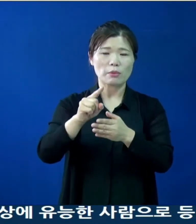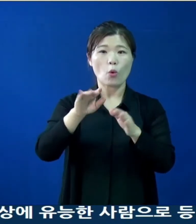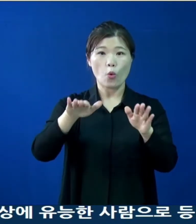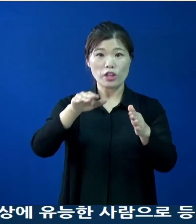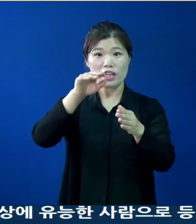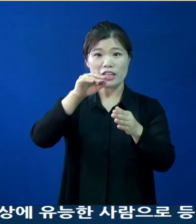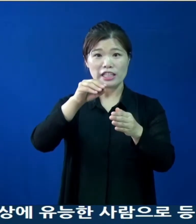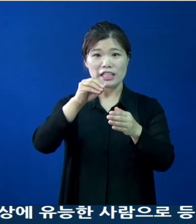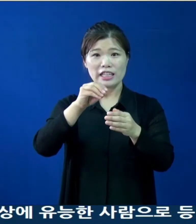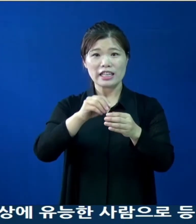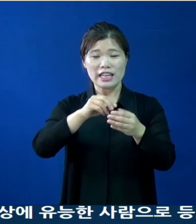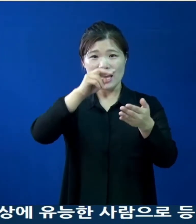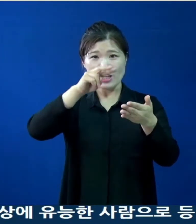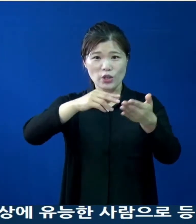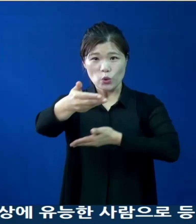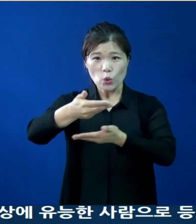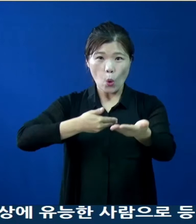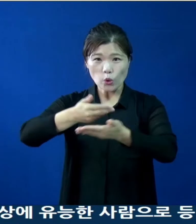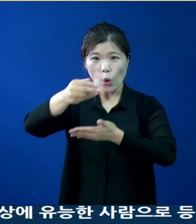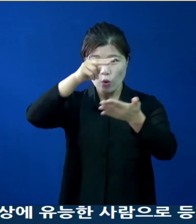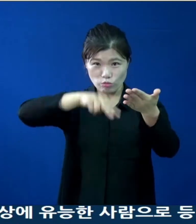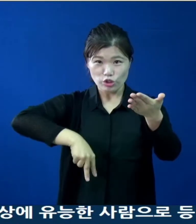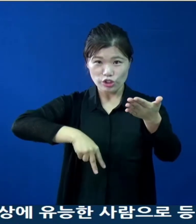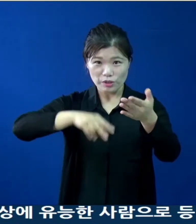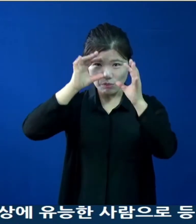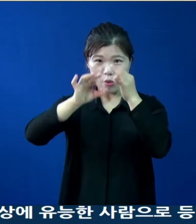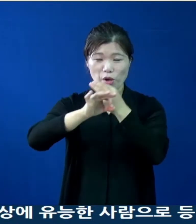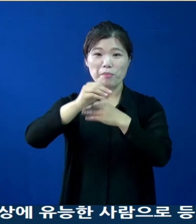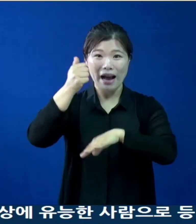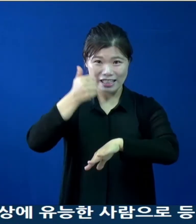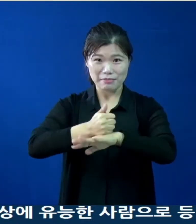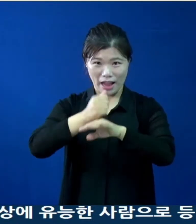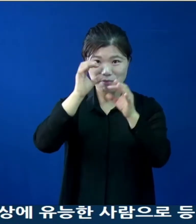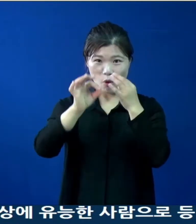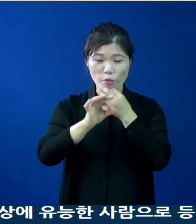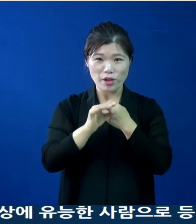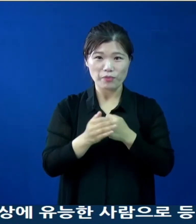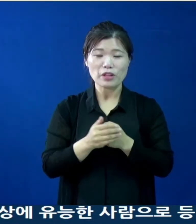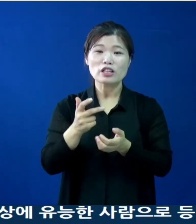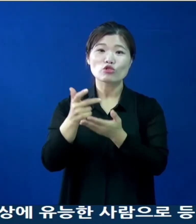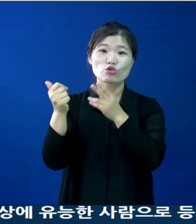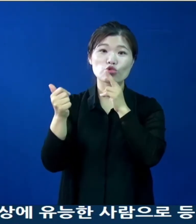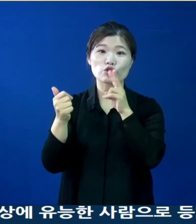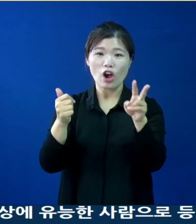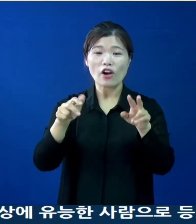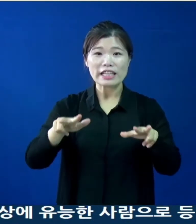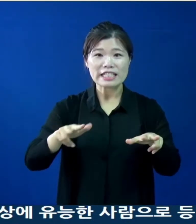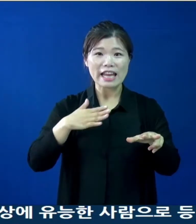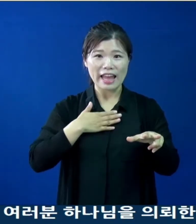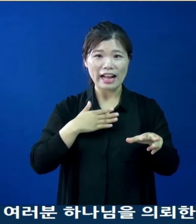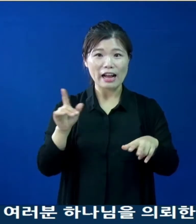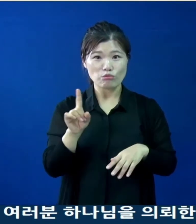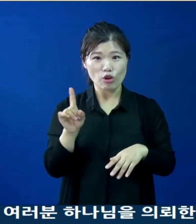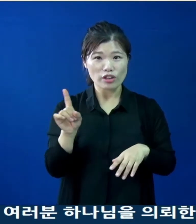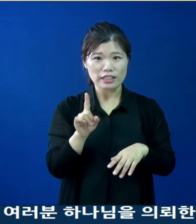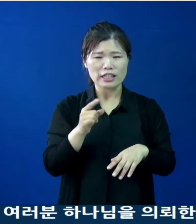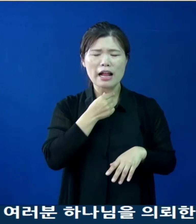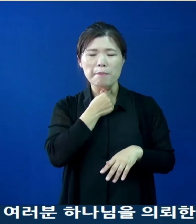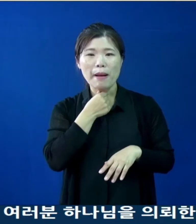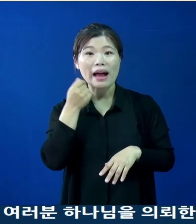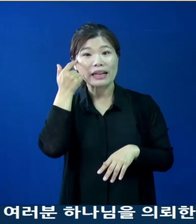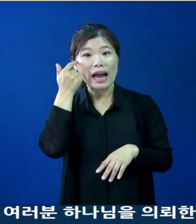나왔는데 오늘 교동문 맨 끝에 마무리할 때 이렇게 돼 있죠. 주여, 이제 내가 무엇을